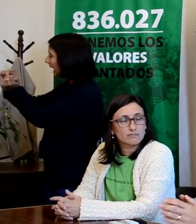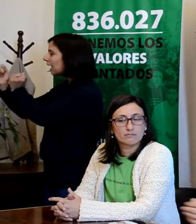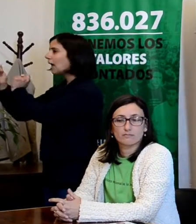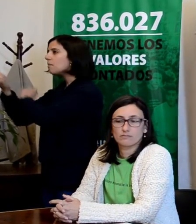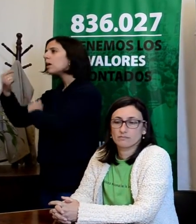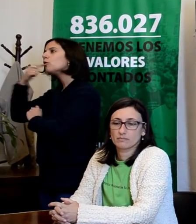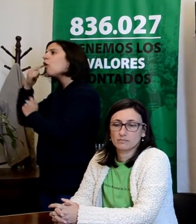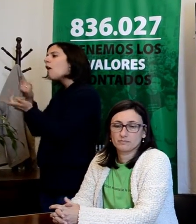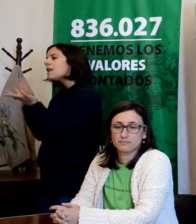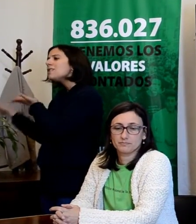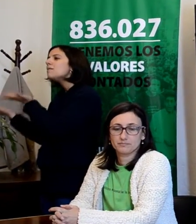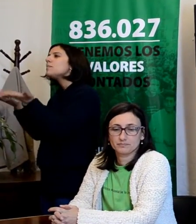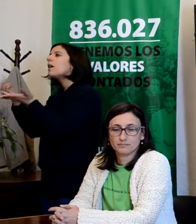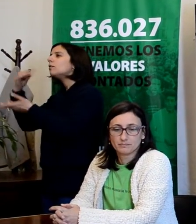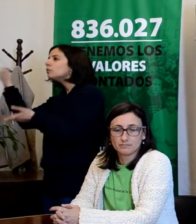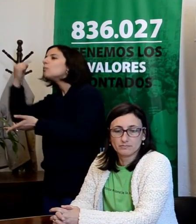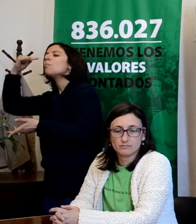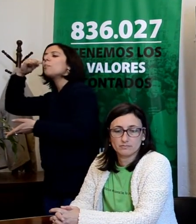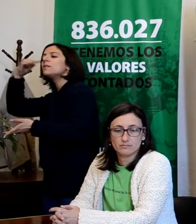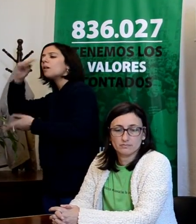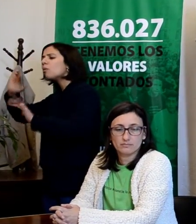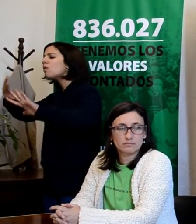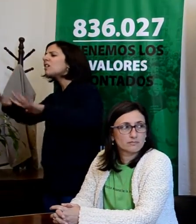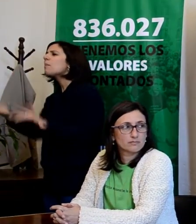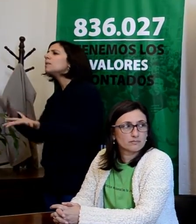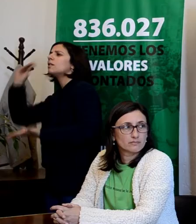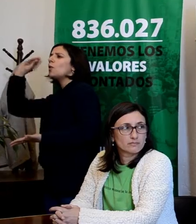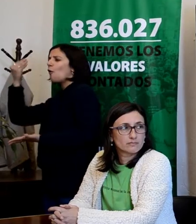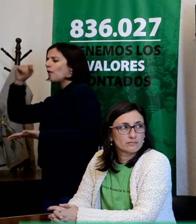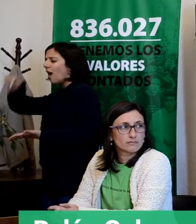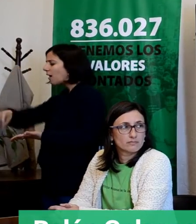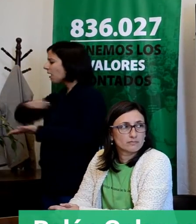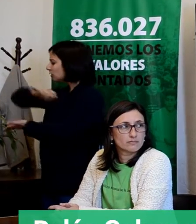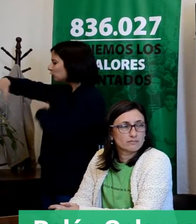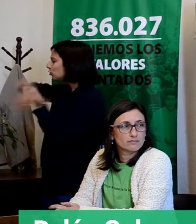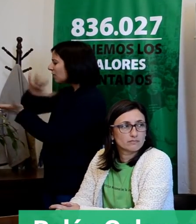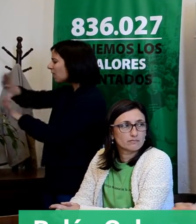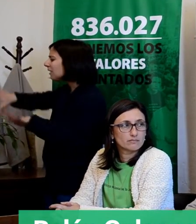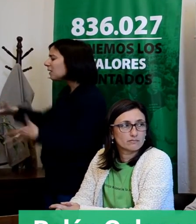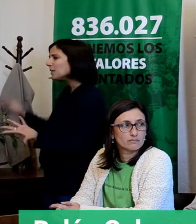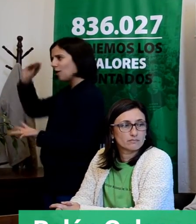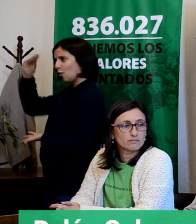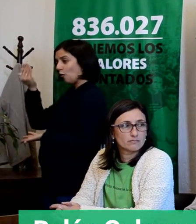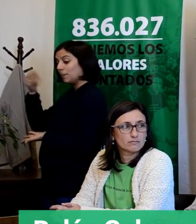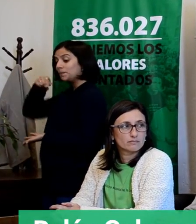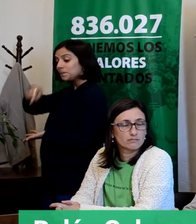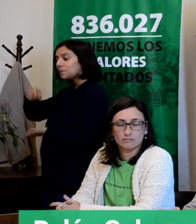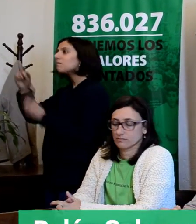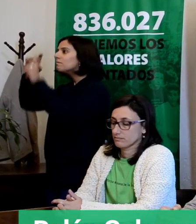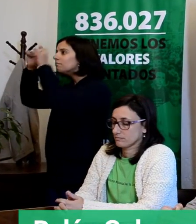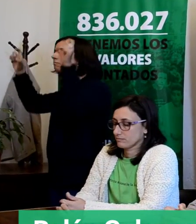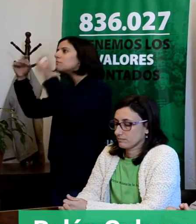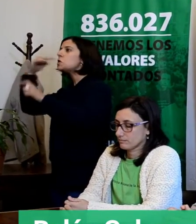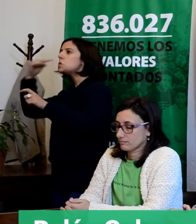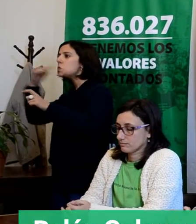pensar, repensar el lugar de los jóvenes en la sociedad y lo que esta consigna quiere transmitir es que